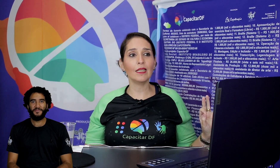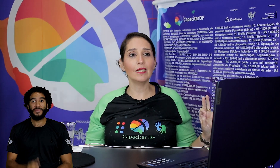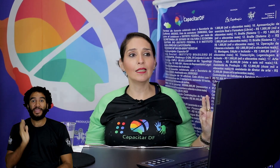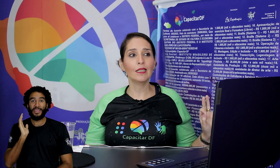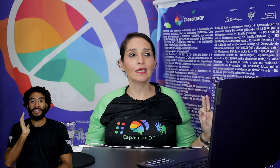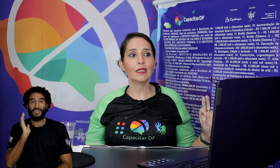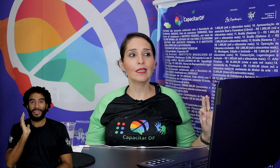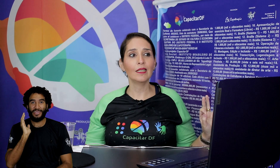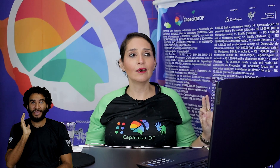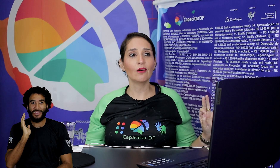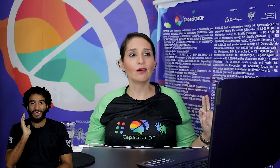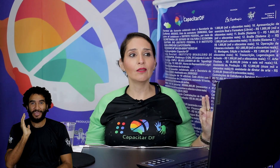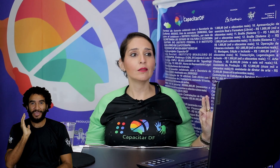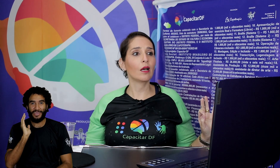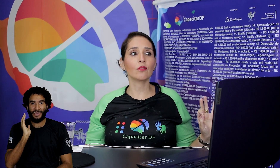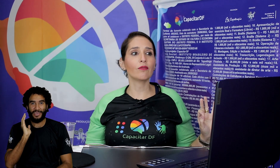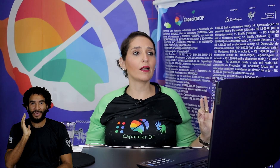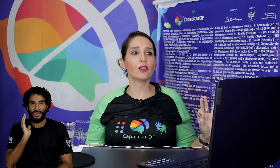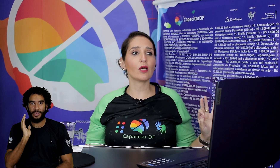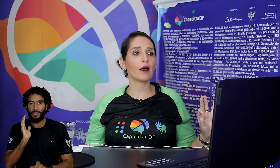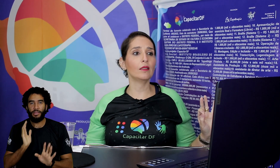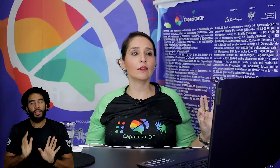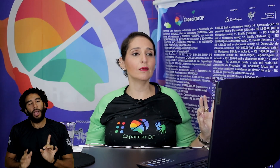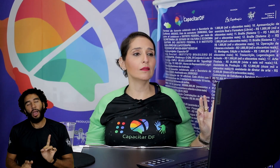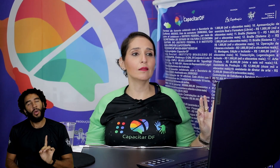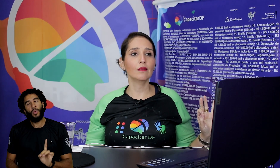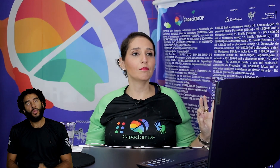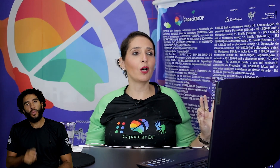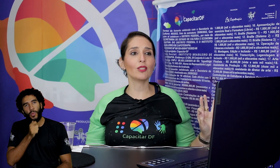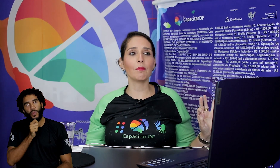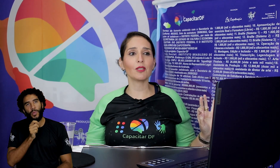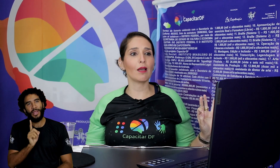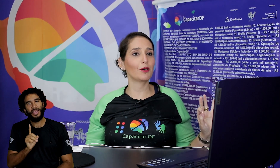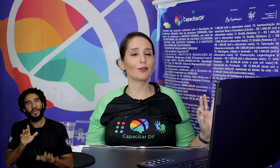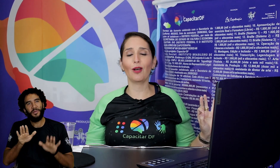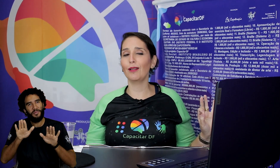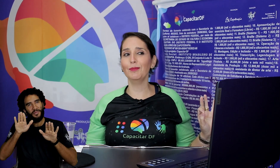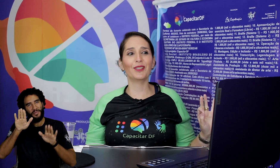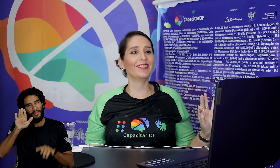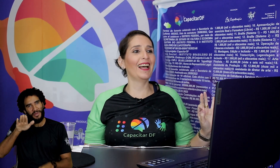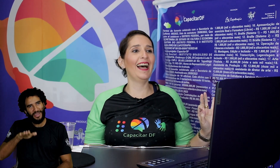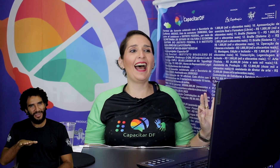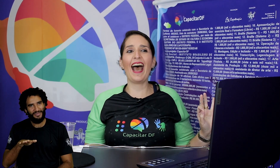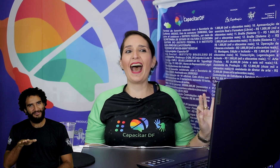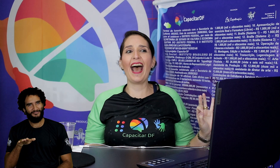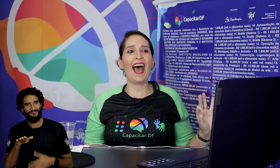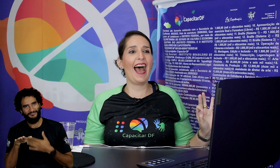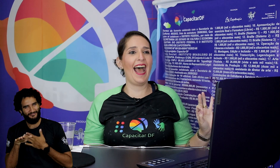e... Não falei já ainda. Pode abaixar a mão, todo mundo.